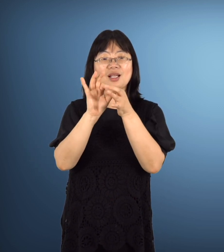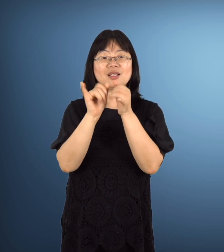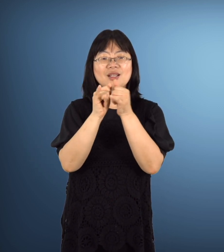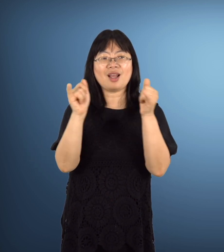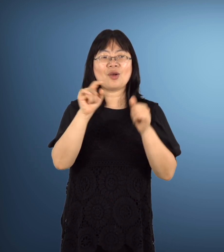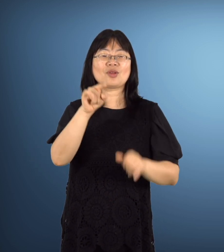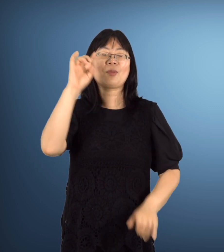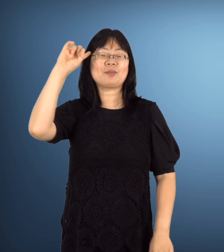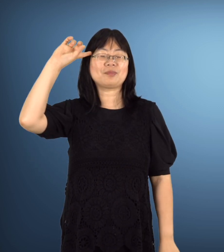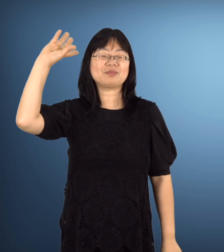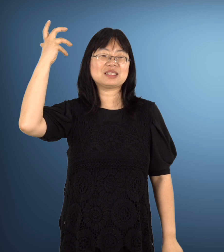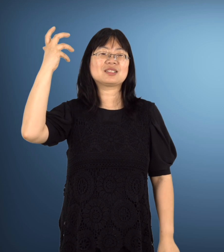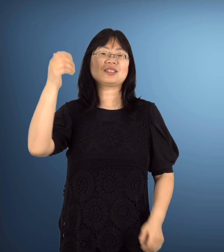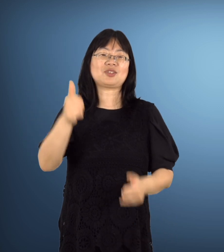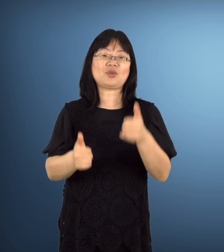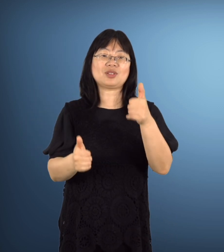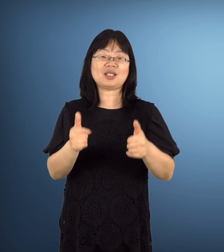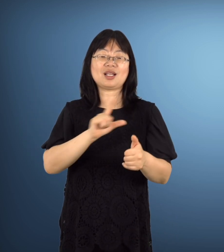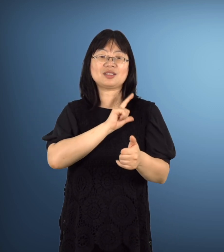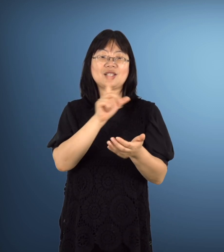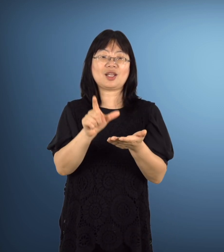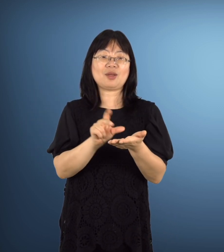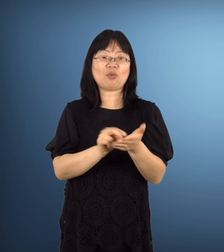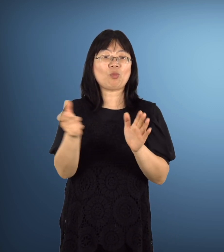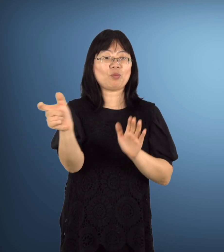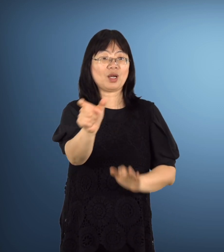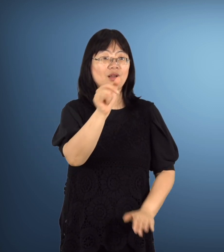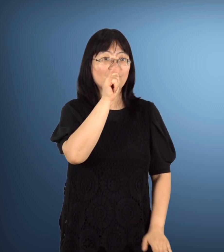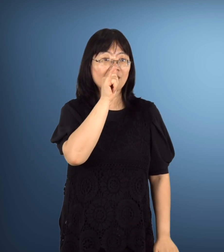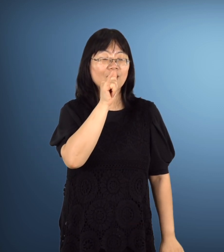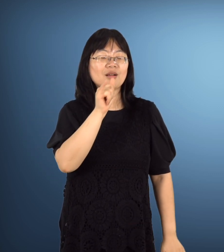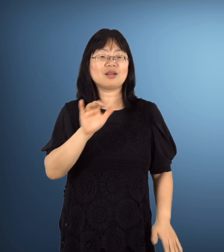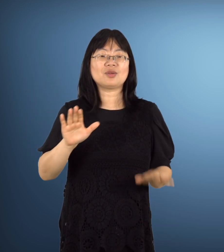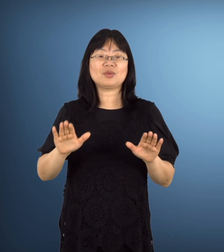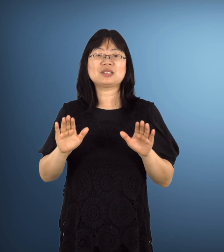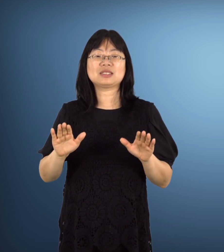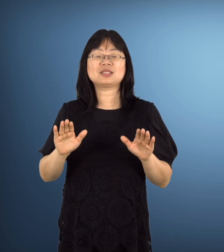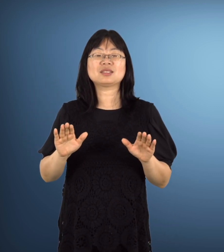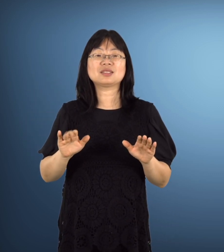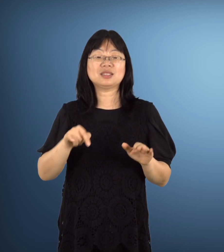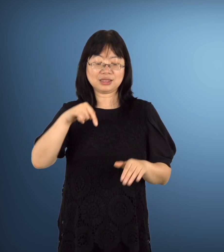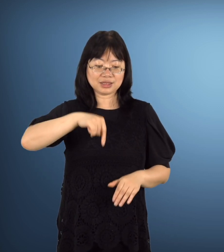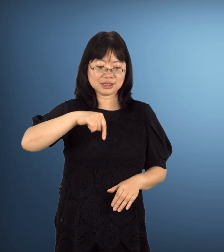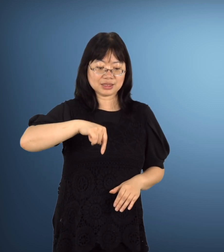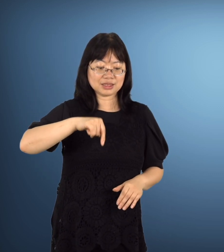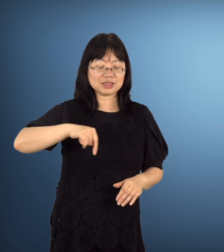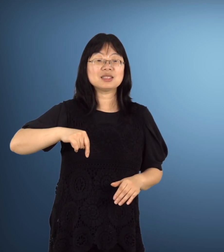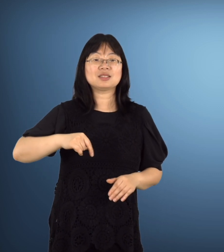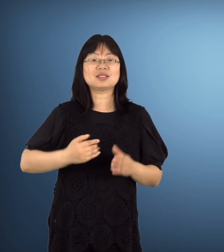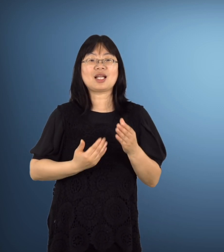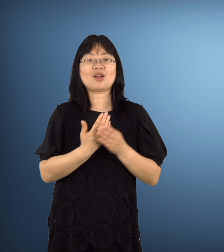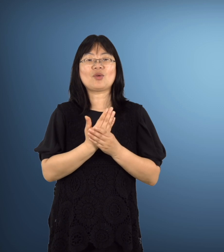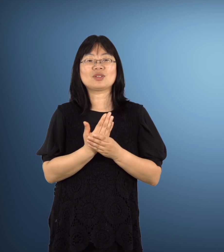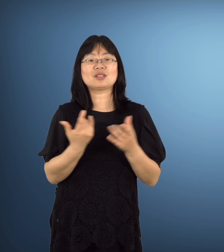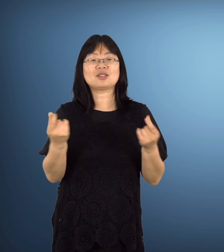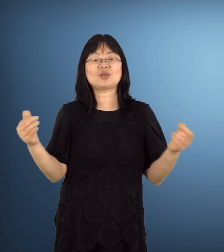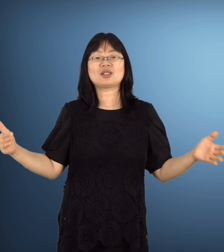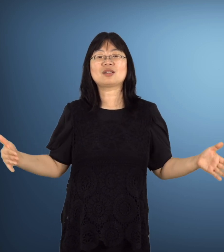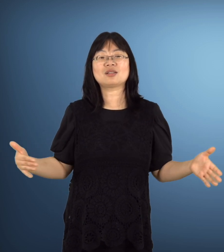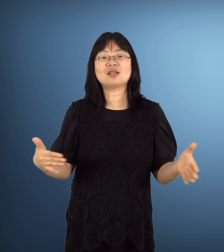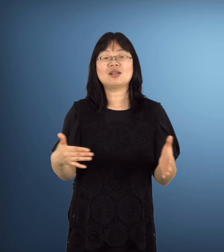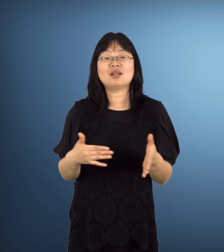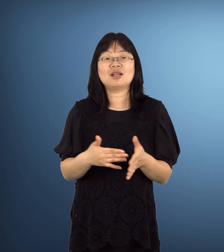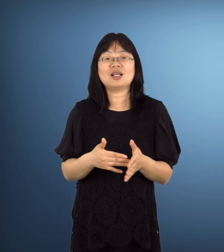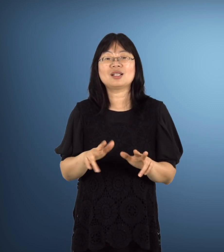경기다. 여러분, 오늘 이 사건은 그렇게 끝을 맺습니다.